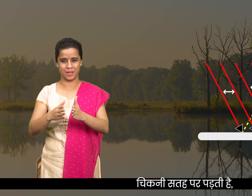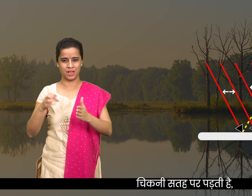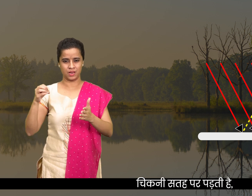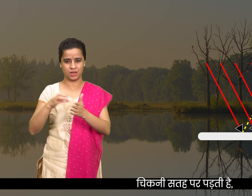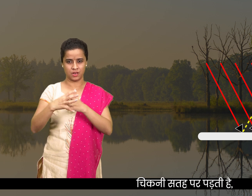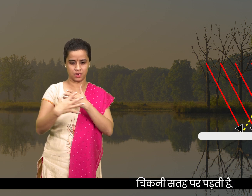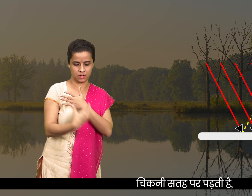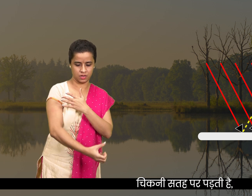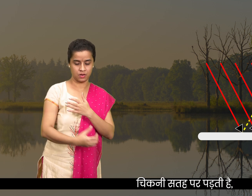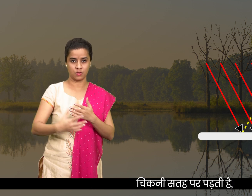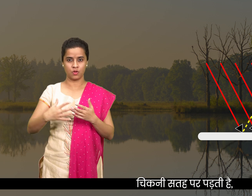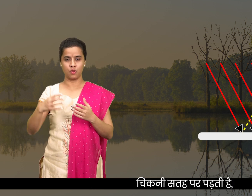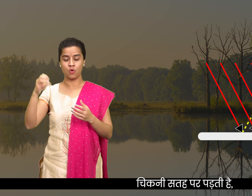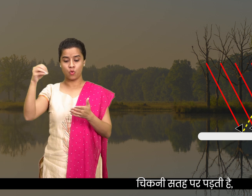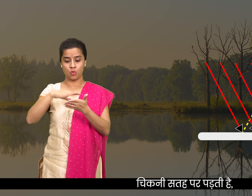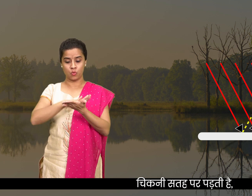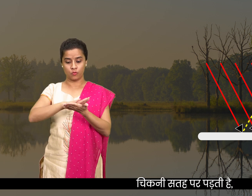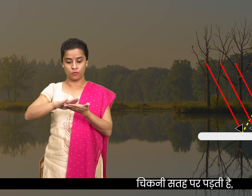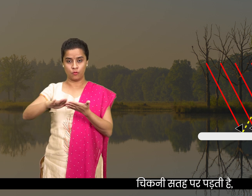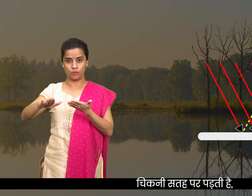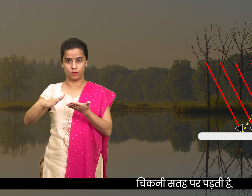चिकनी सतह पर पड़ती है तो